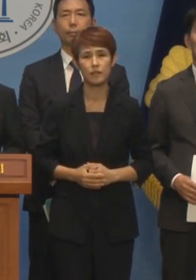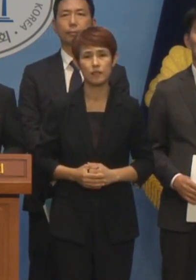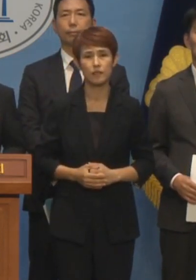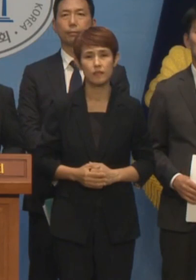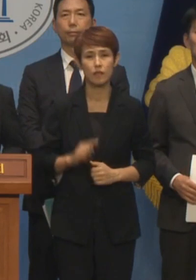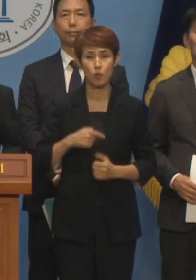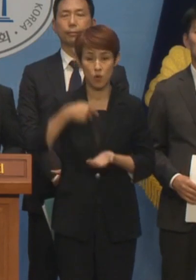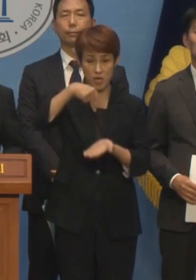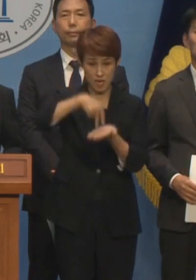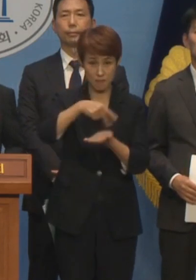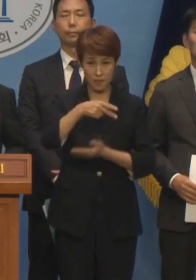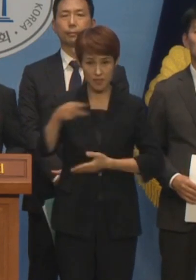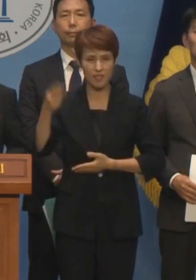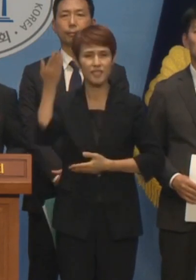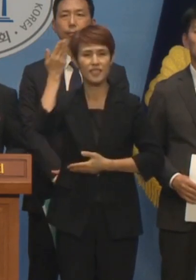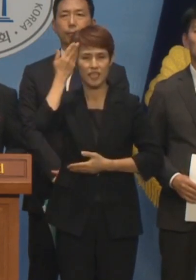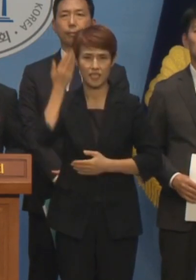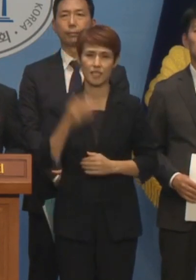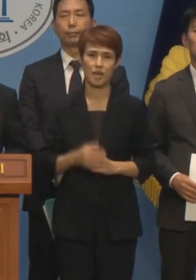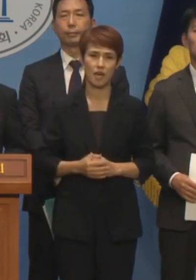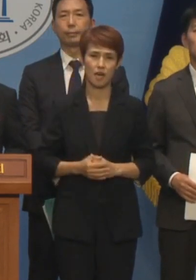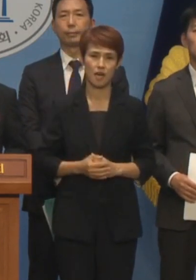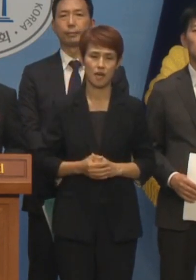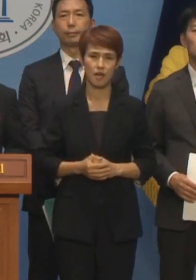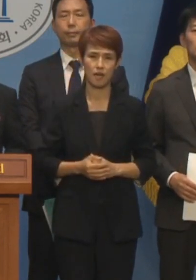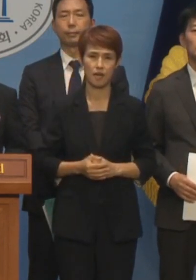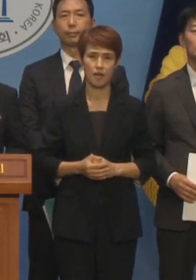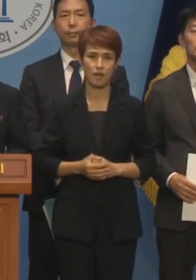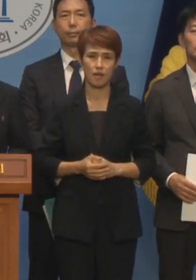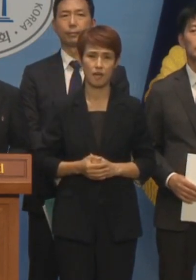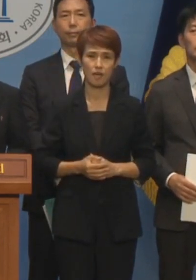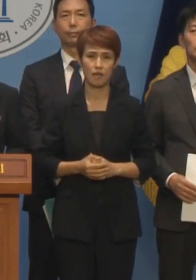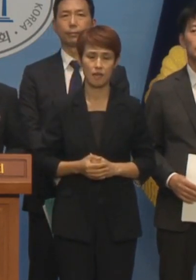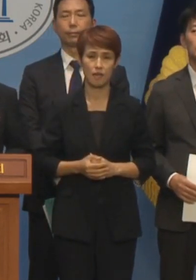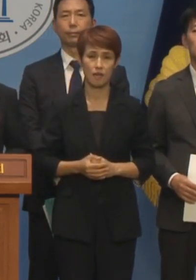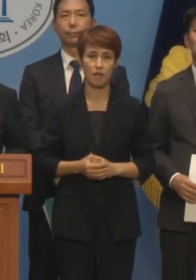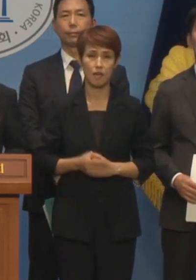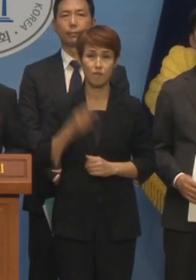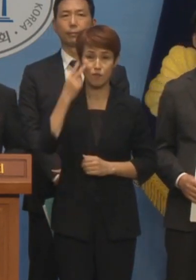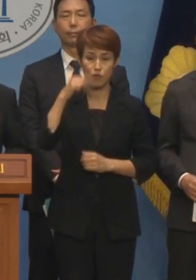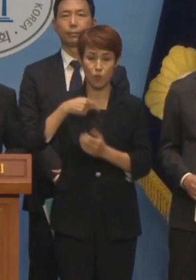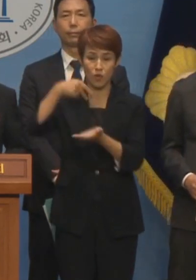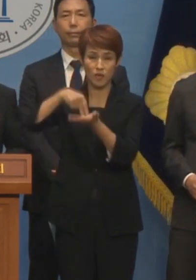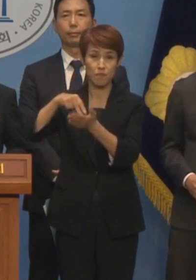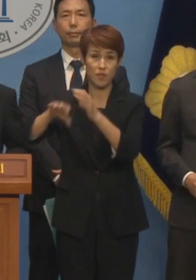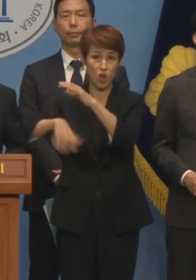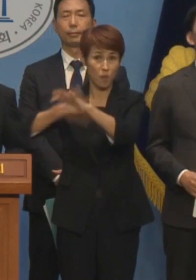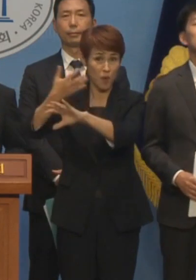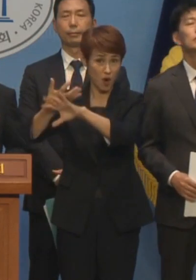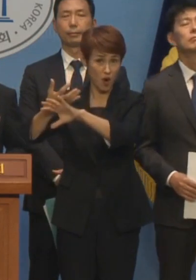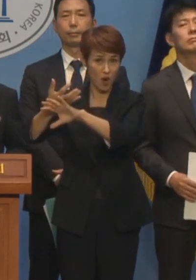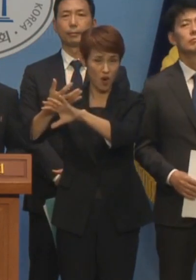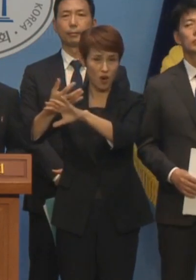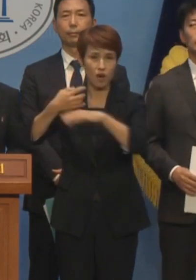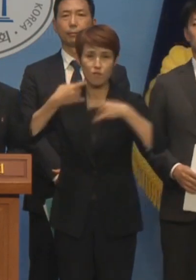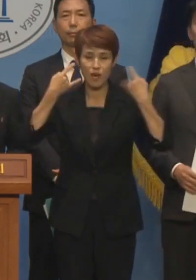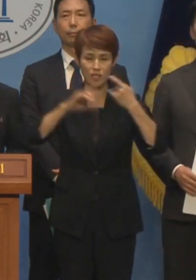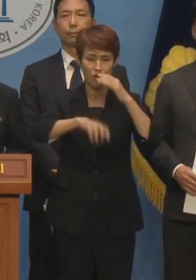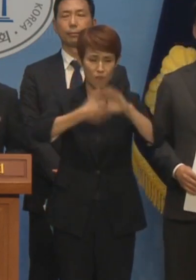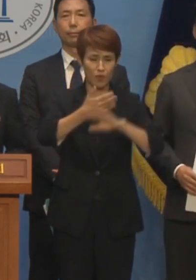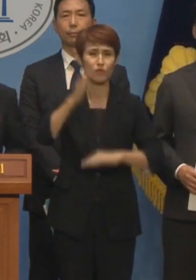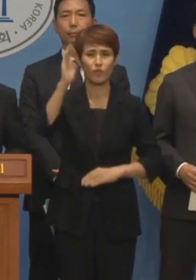독립이 상식이다, 공화제가 상식이다. 그렇게 해서 미국 독립혁명은 프랑스 혁명으로